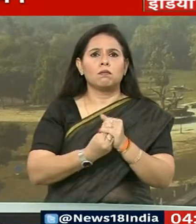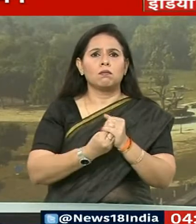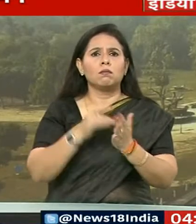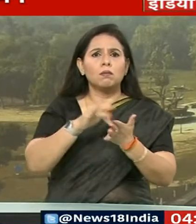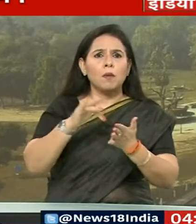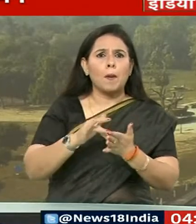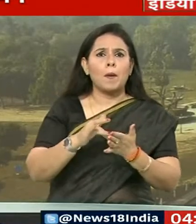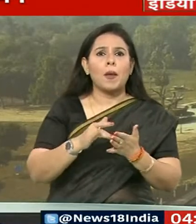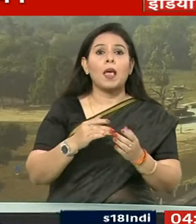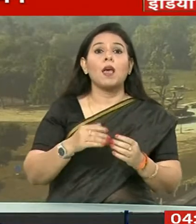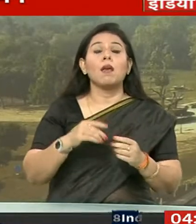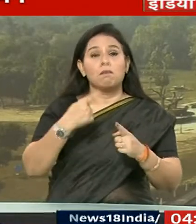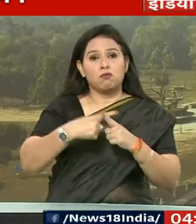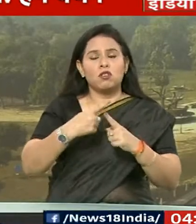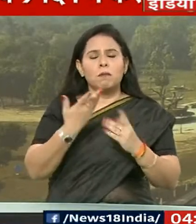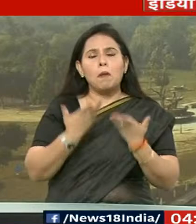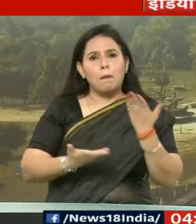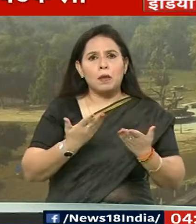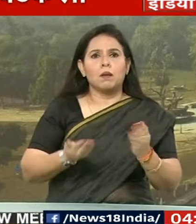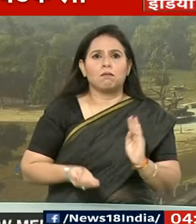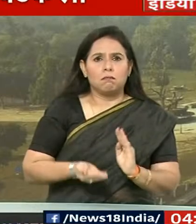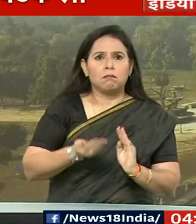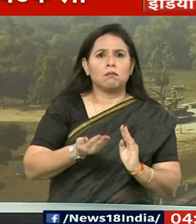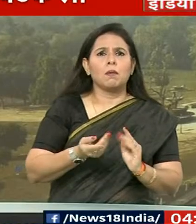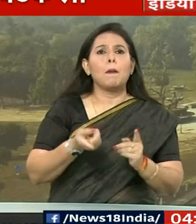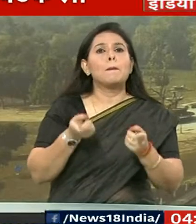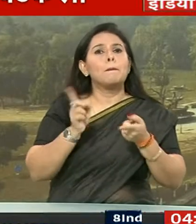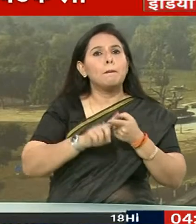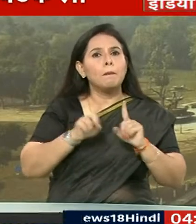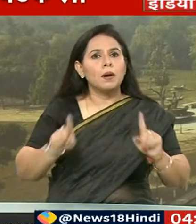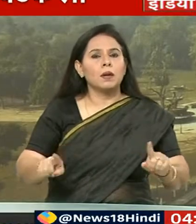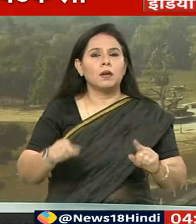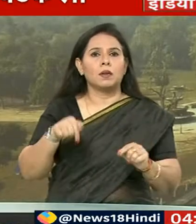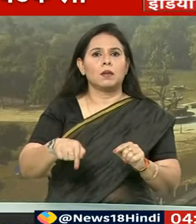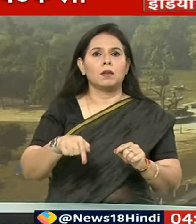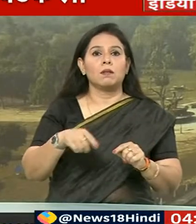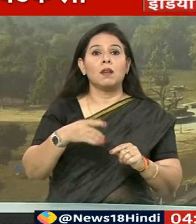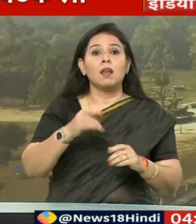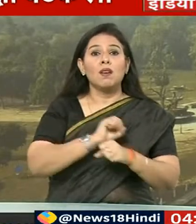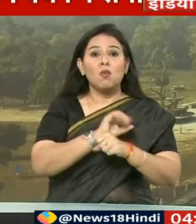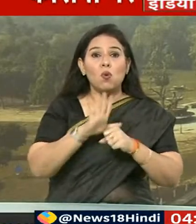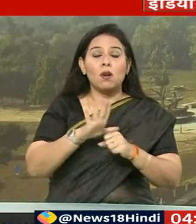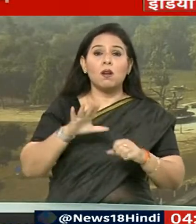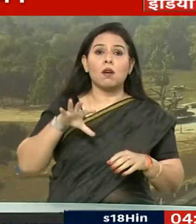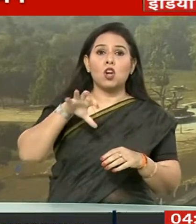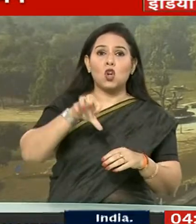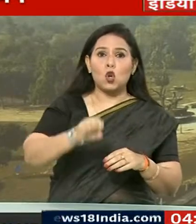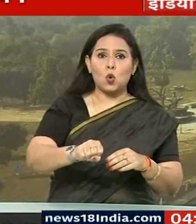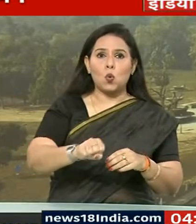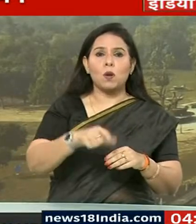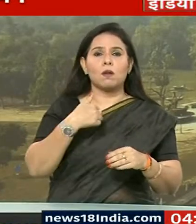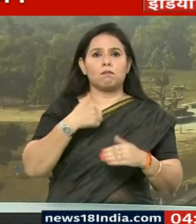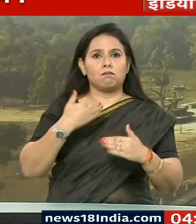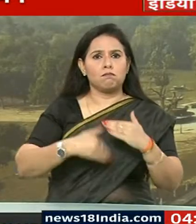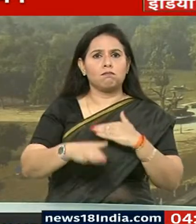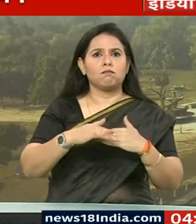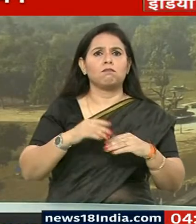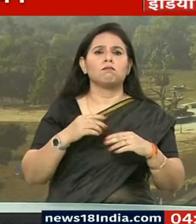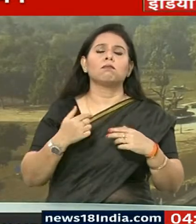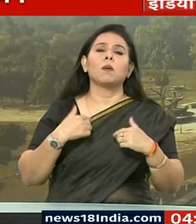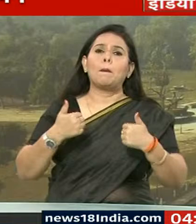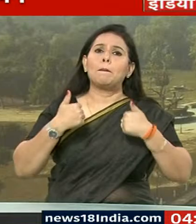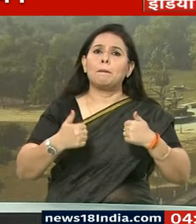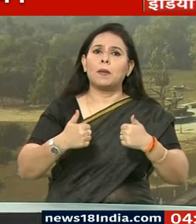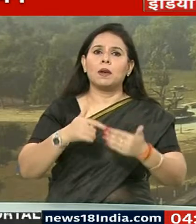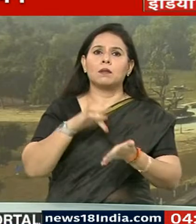पर केसेस के नंबर बढ़ रहे हों, लेकिन हम इस बीमारी को कंट्रोल करने के लिए एकदम